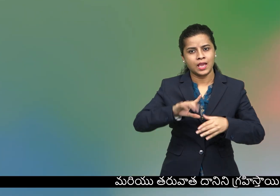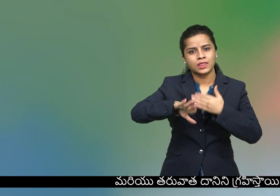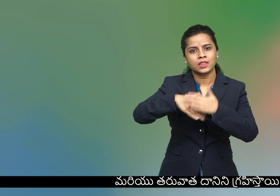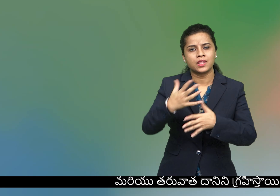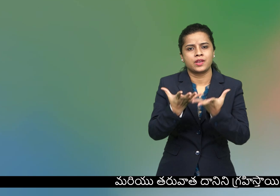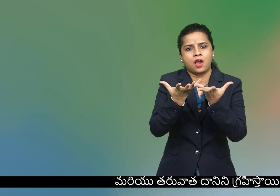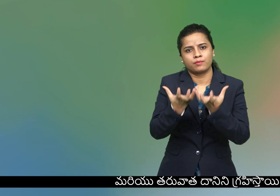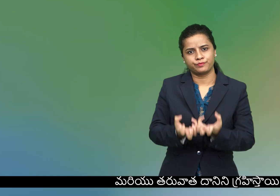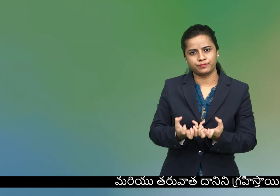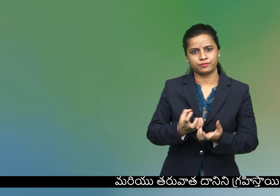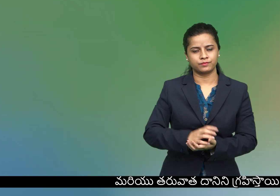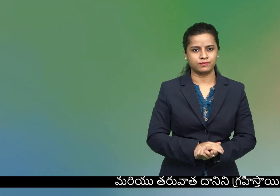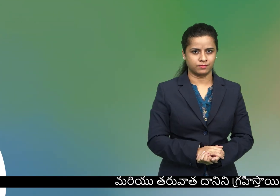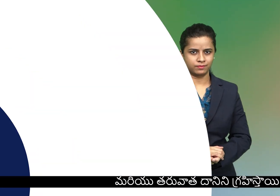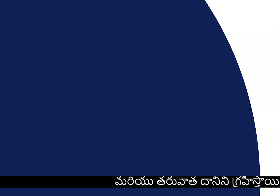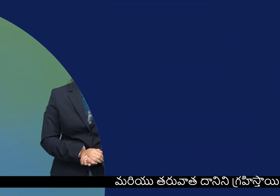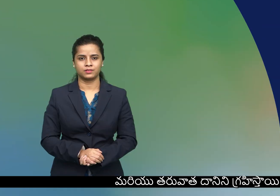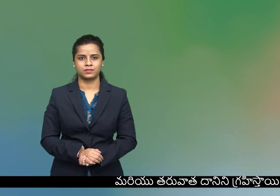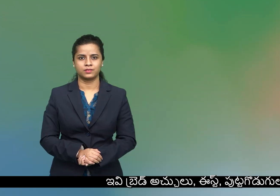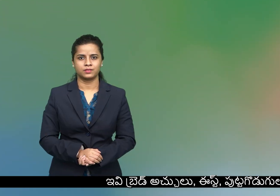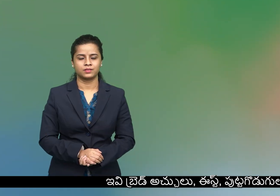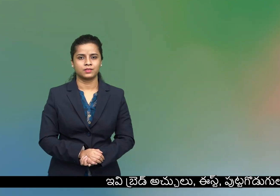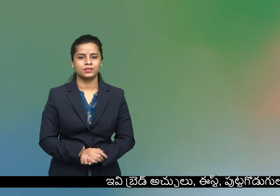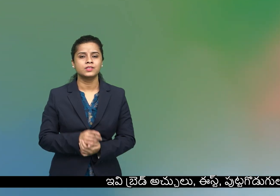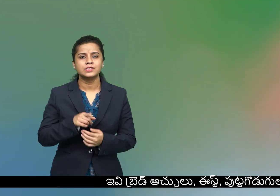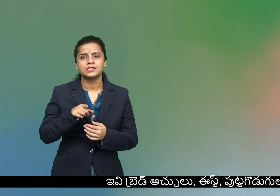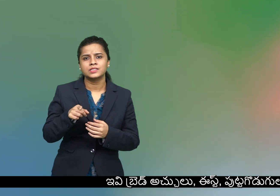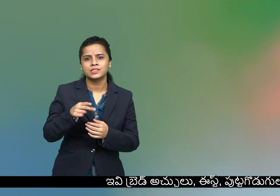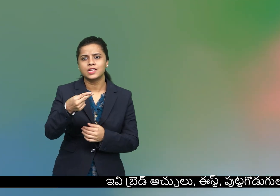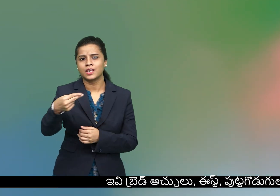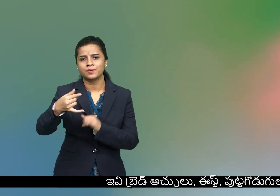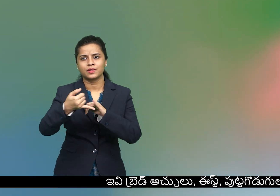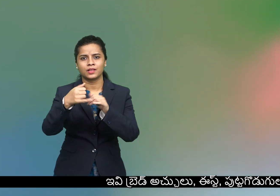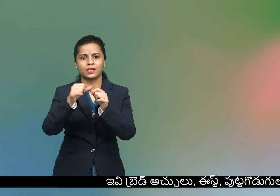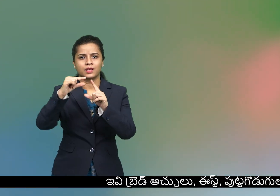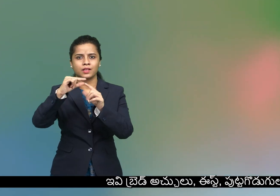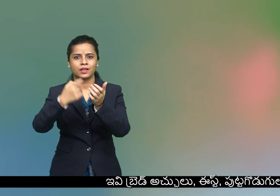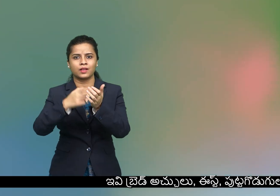దానిని గ్రహిస్తాయి. ఇవి బ్రెడ్ అచ్చులు,